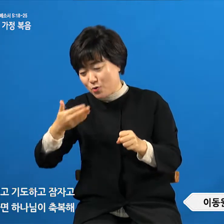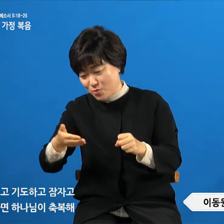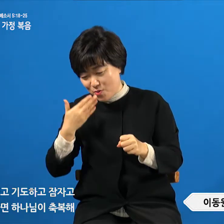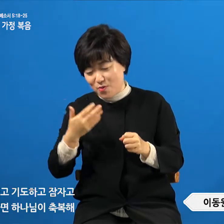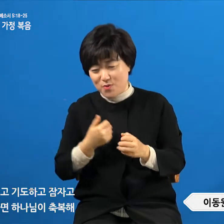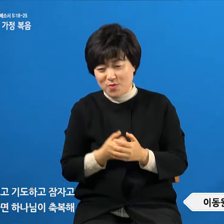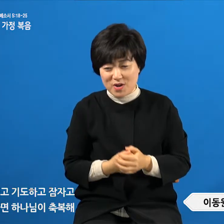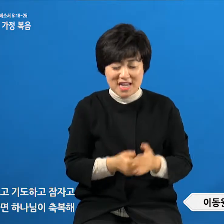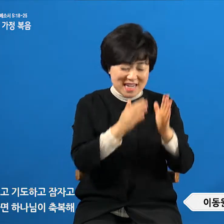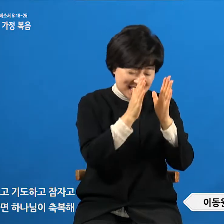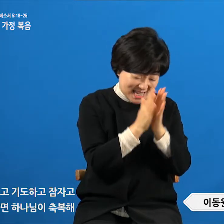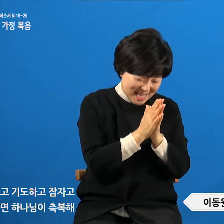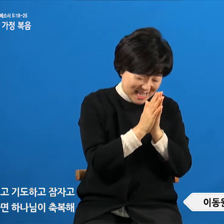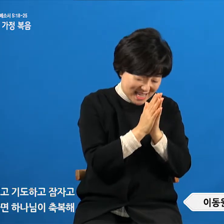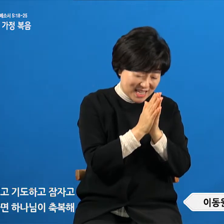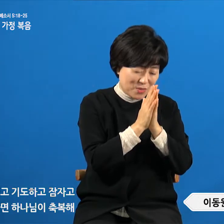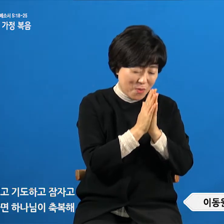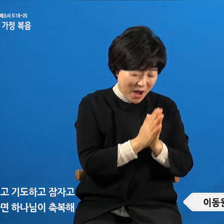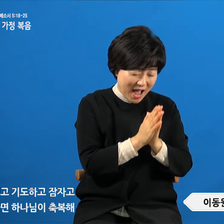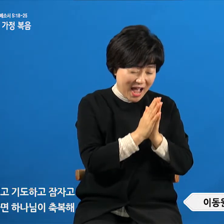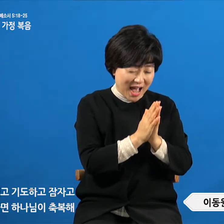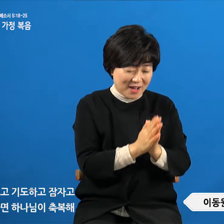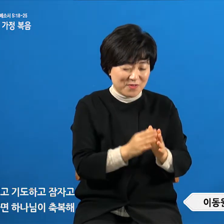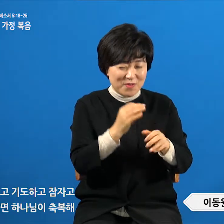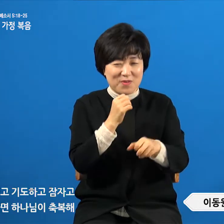기도하고 밥 먹고